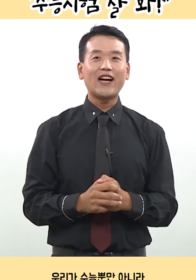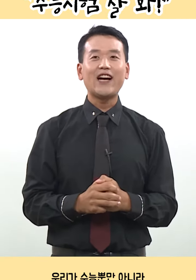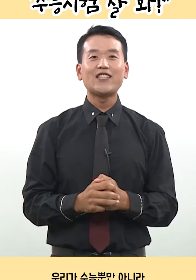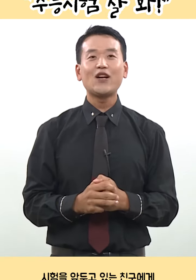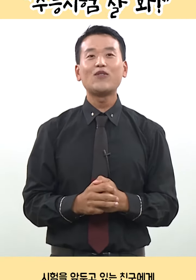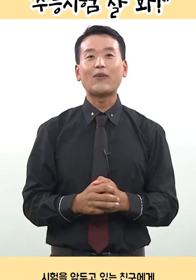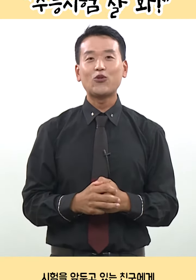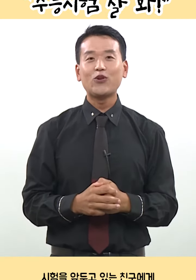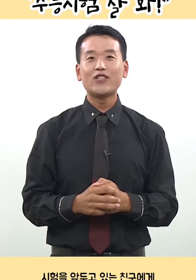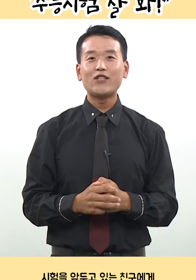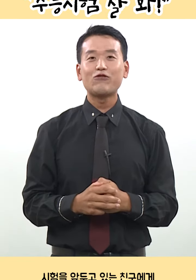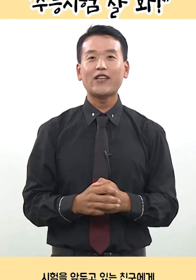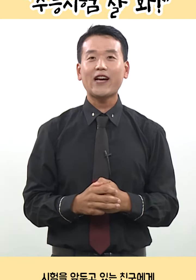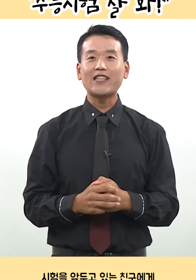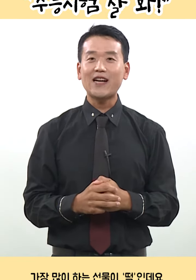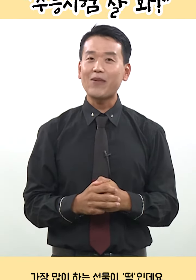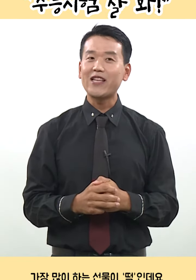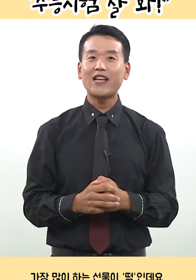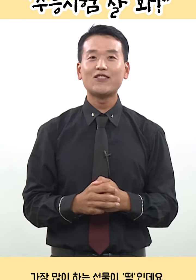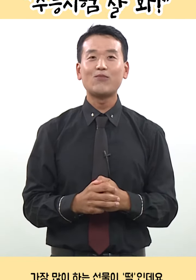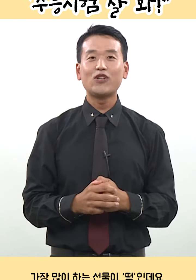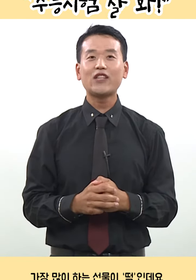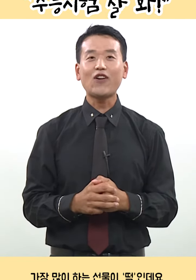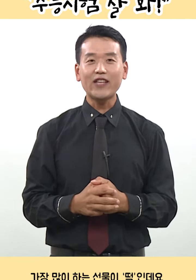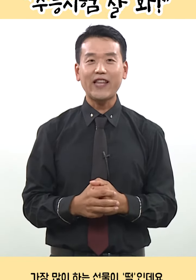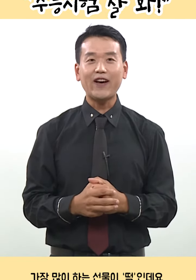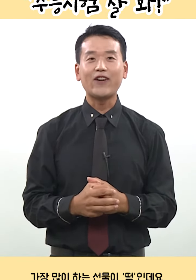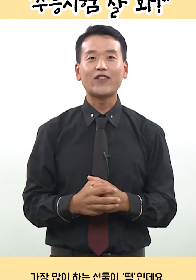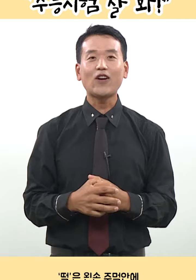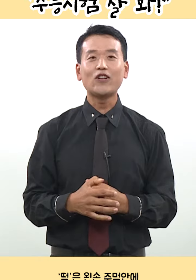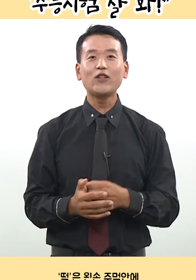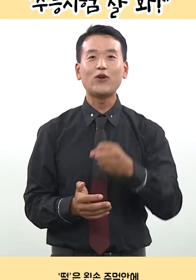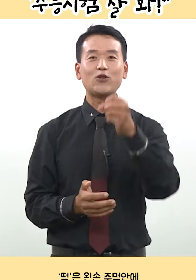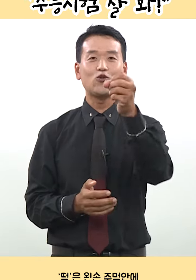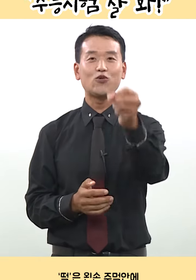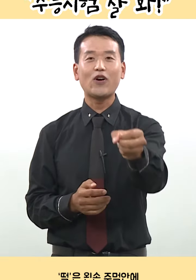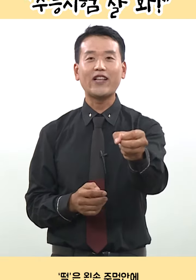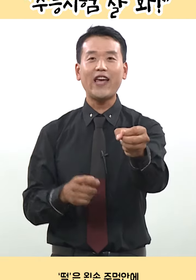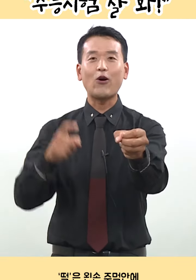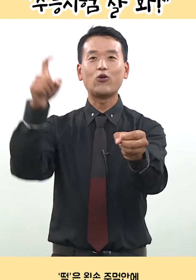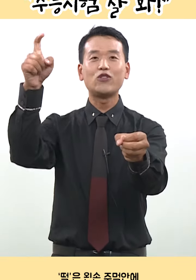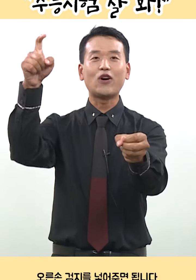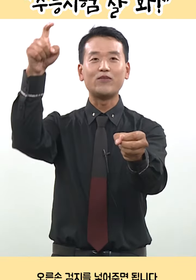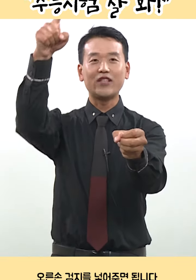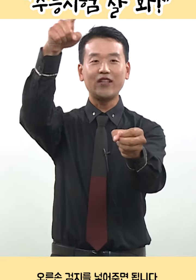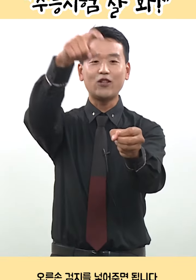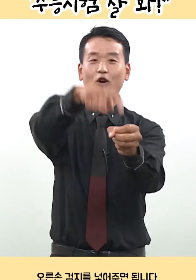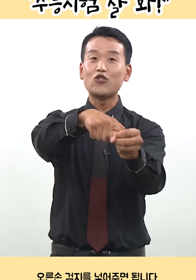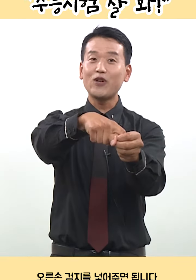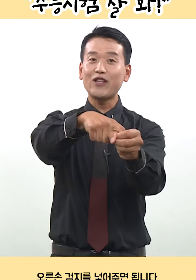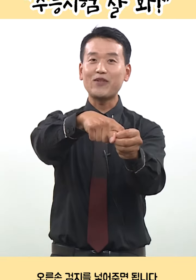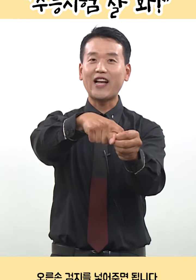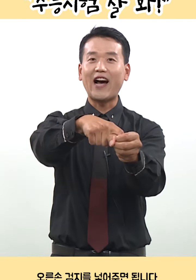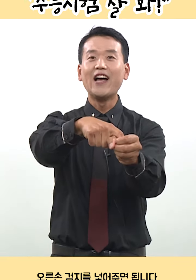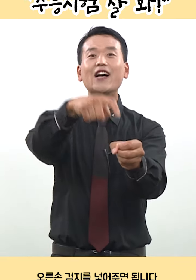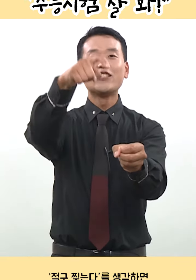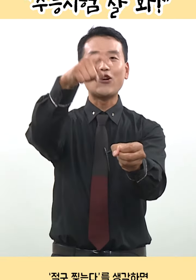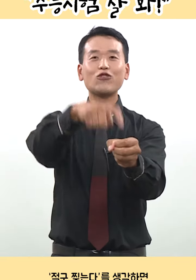시험을 앞두고 있는 친구에게 가장 많이 하는 선물이 떡인데요. 떡은 왼손 주먹 안에 오른손 검지를 넣어주면 됩니다. 절구